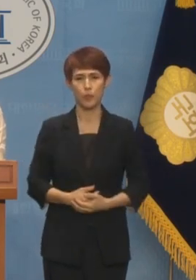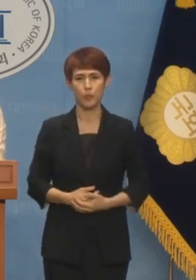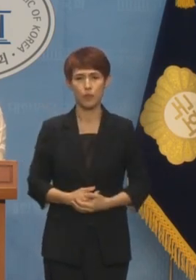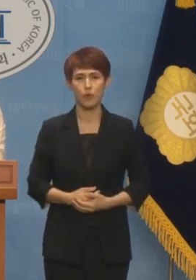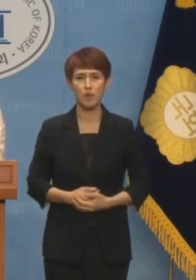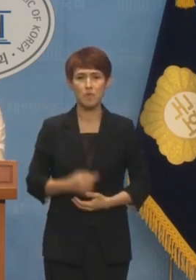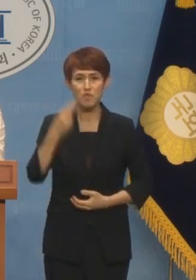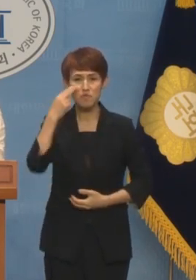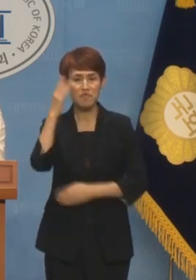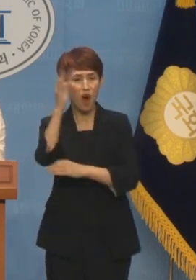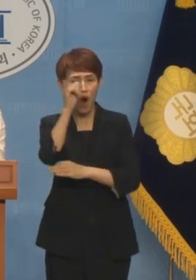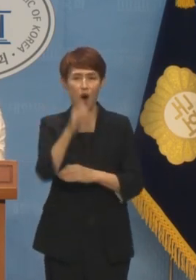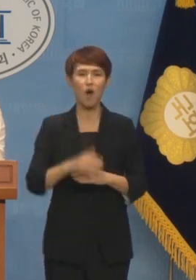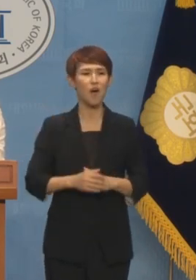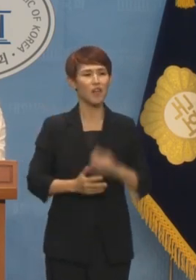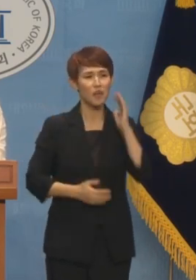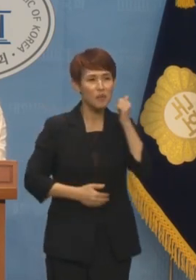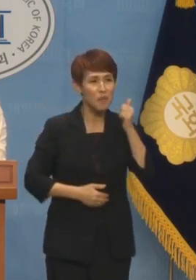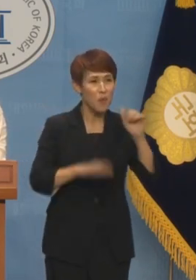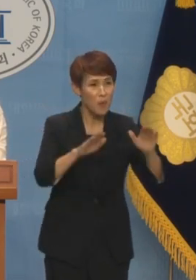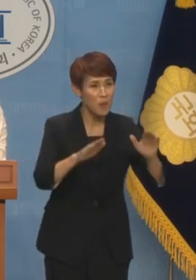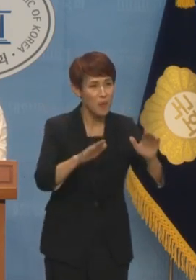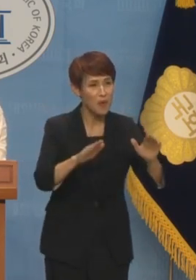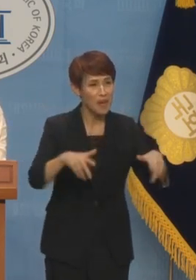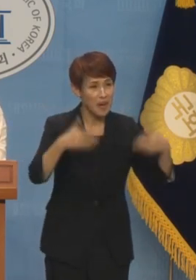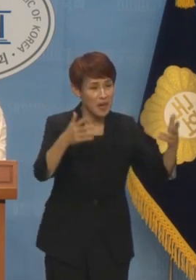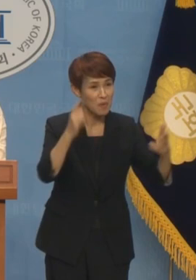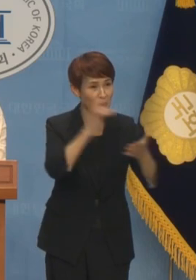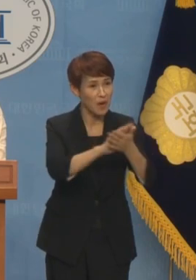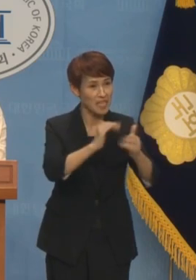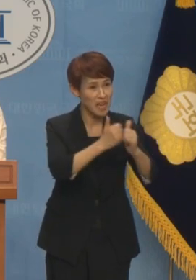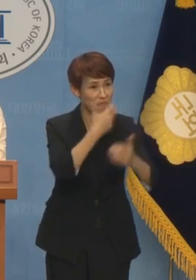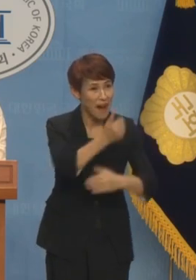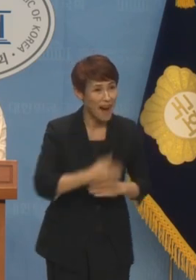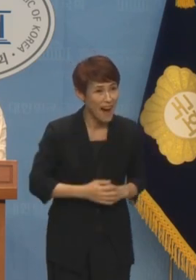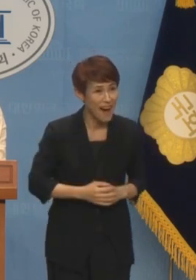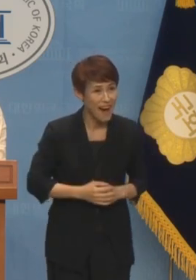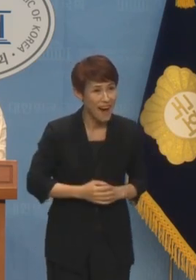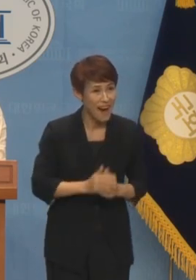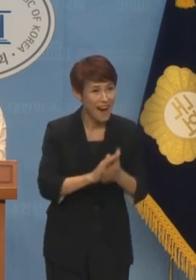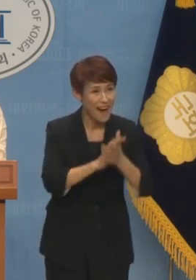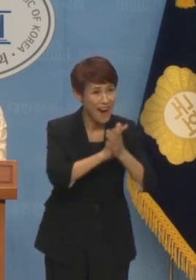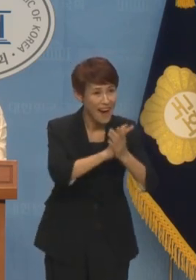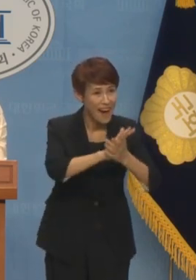대통령님, 어쩌면 올가을에 노벨 평화상을 받으실지도